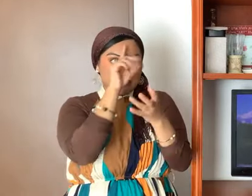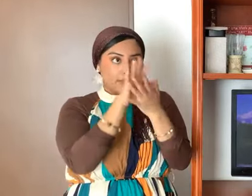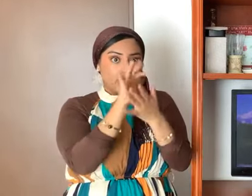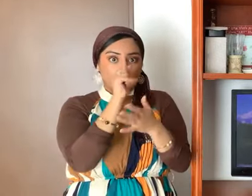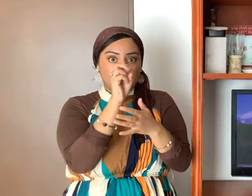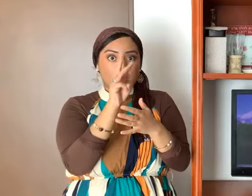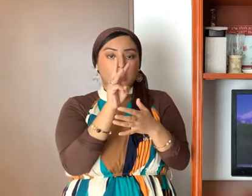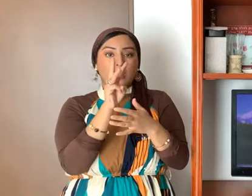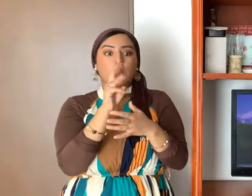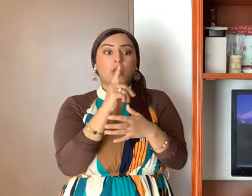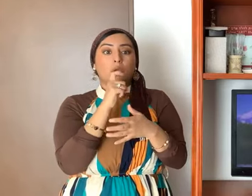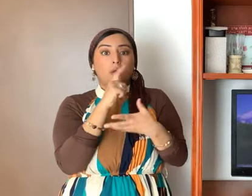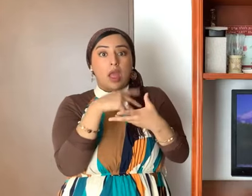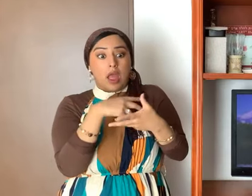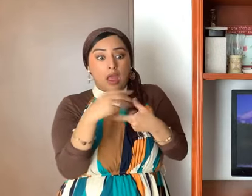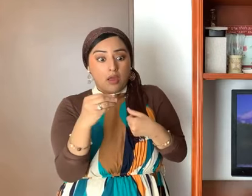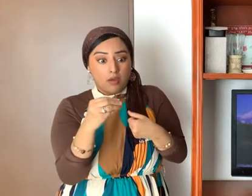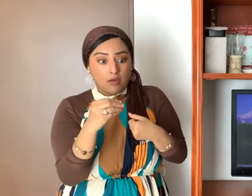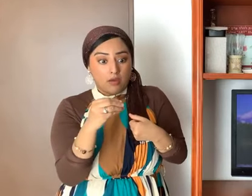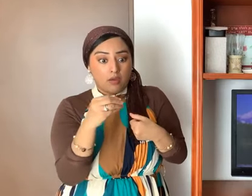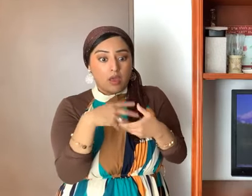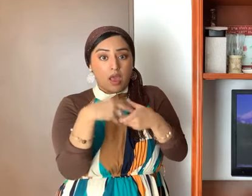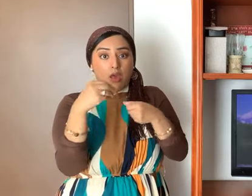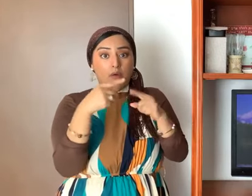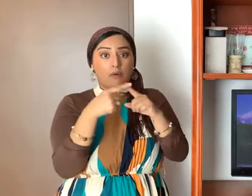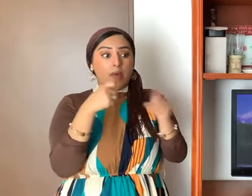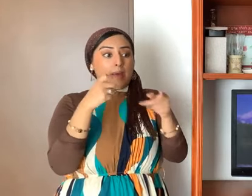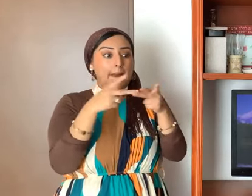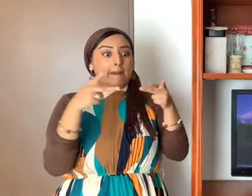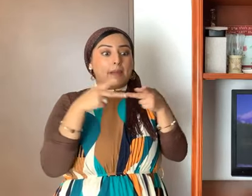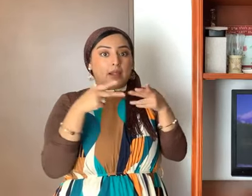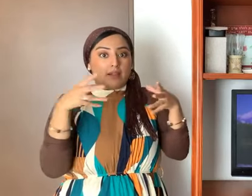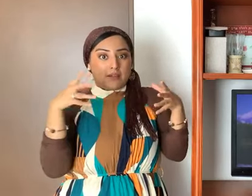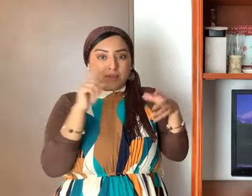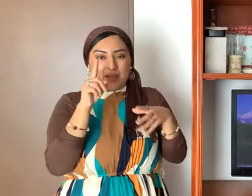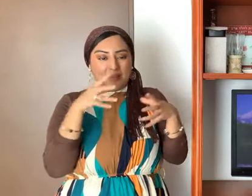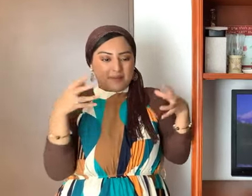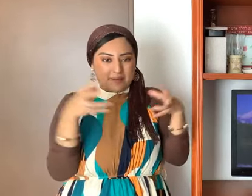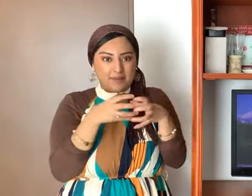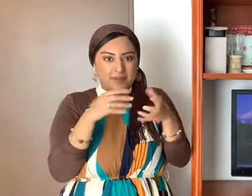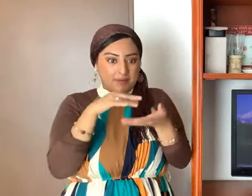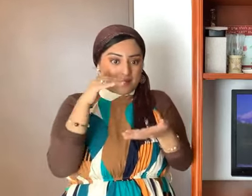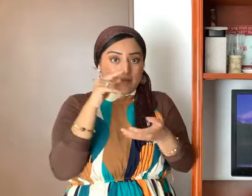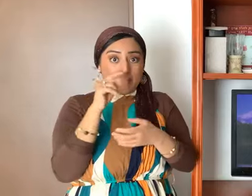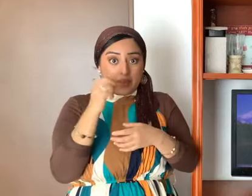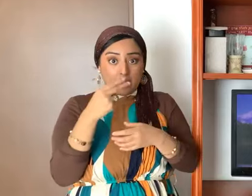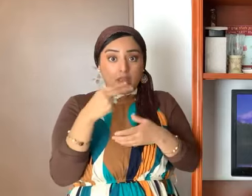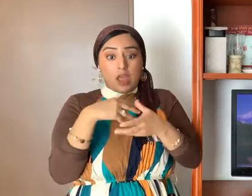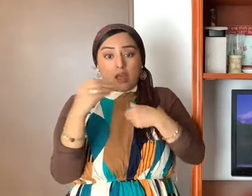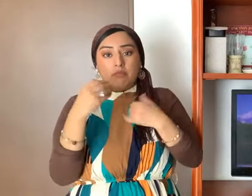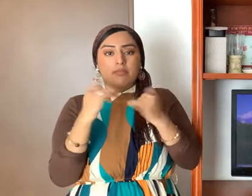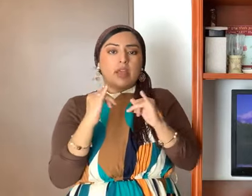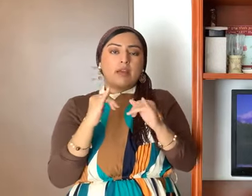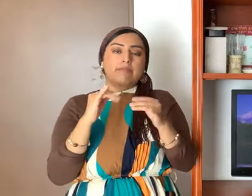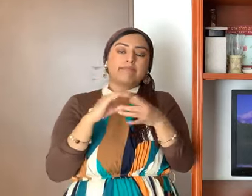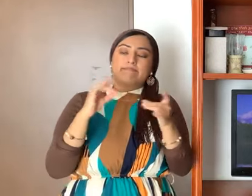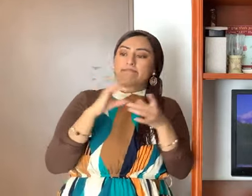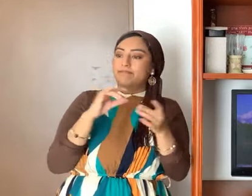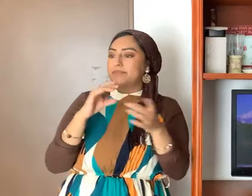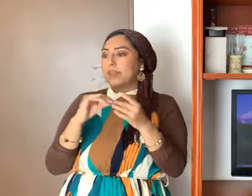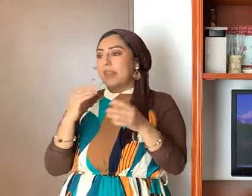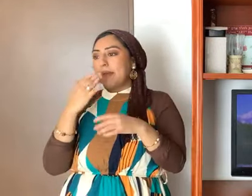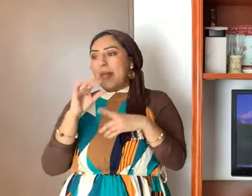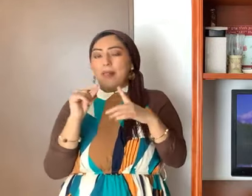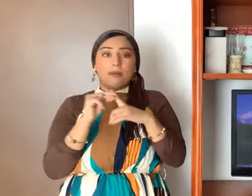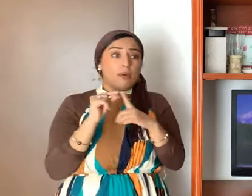mesiánicos, que saliendo de donde se reúnen, saliendo del lugar donde dicen que van a estudiar Torah, siguen hablando y